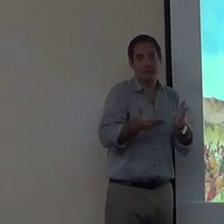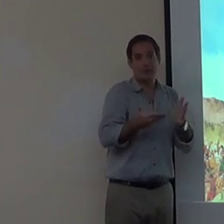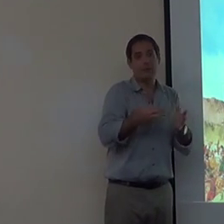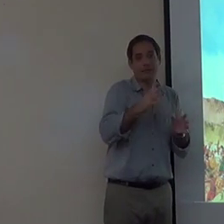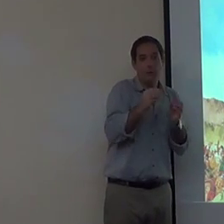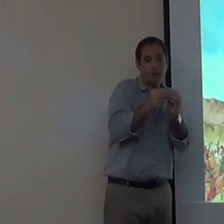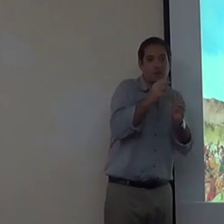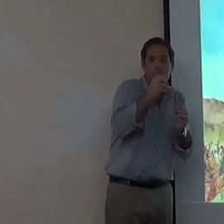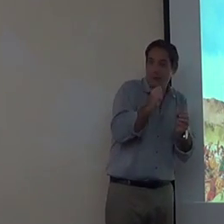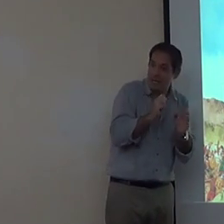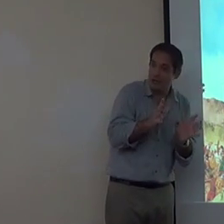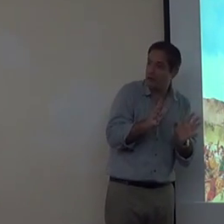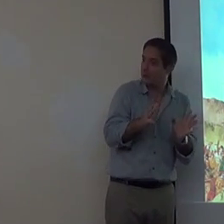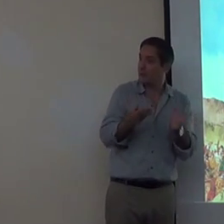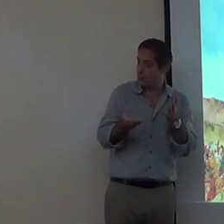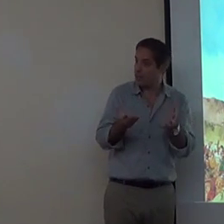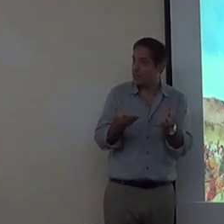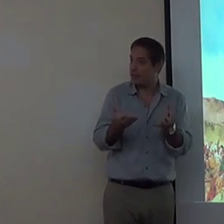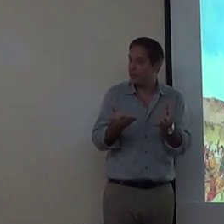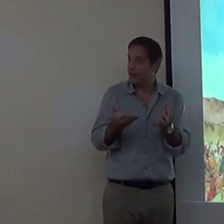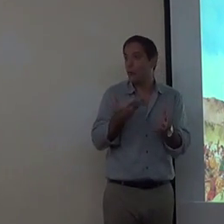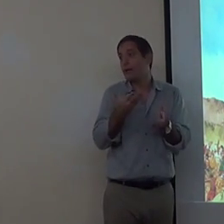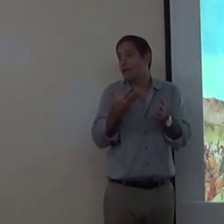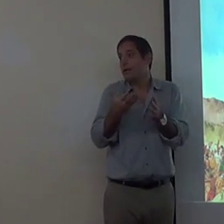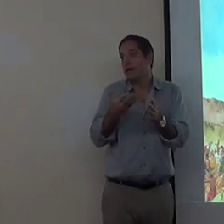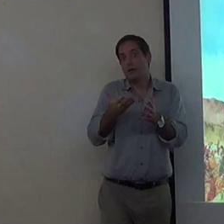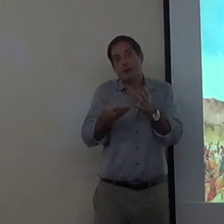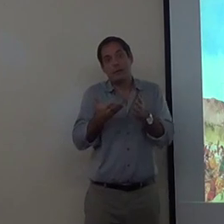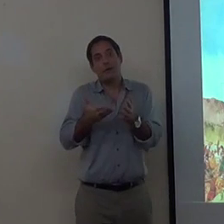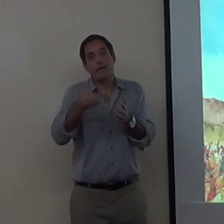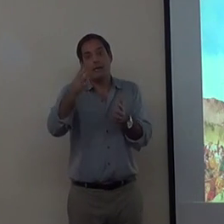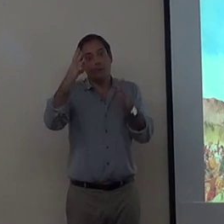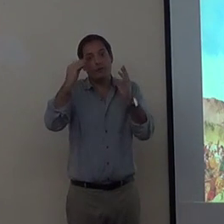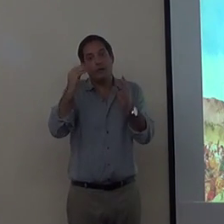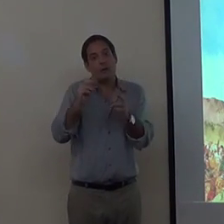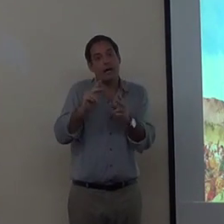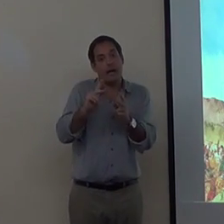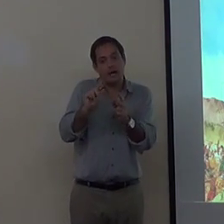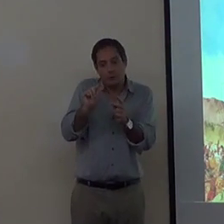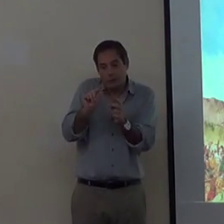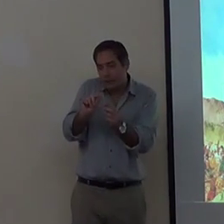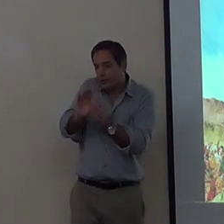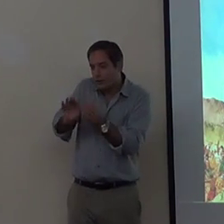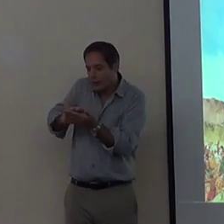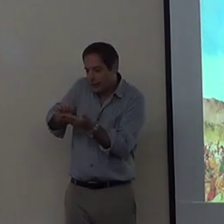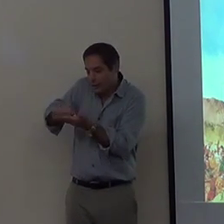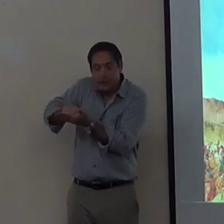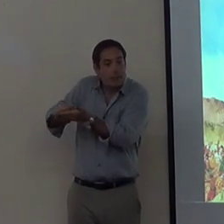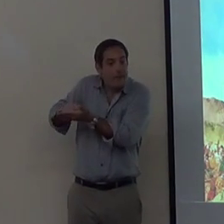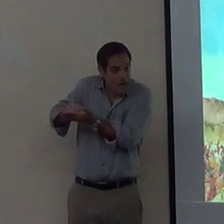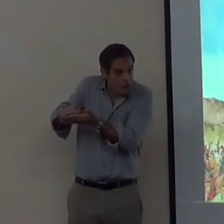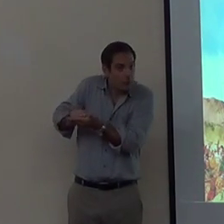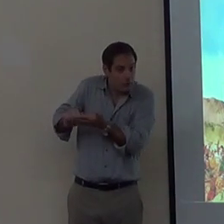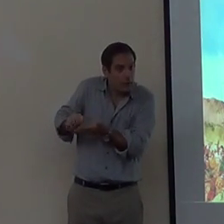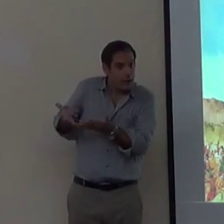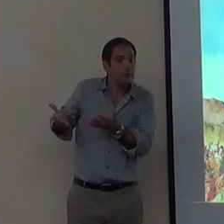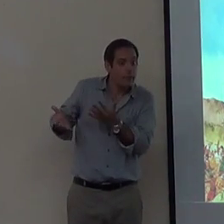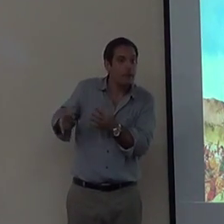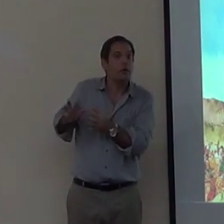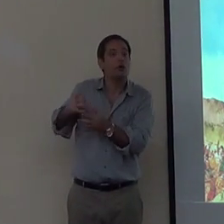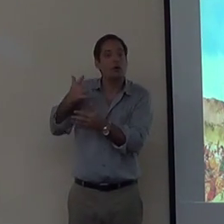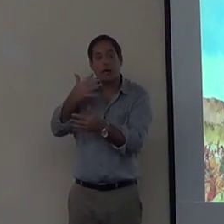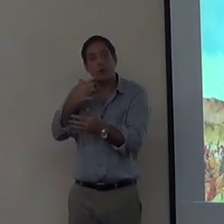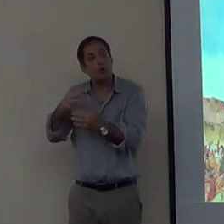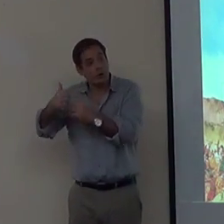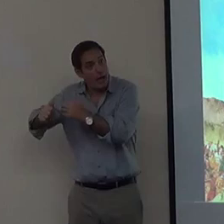¿El mismo? Maybe estaba un poquito más viejo, maybe. O maybe Moisés lo había hecho un poquito limpiado, ¿ok?